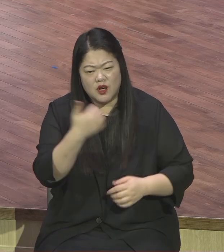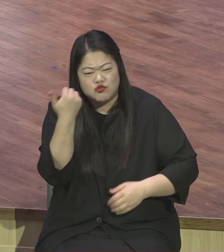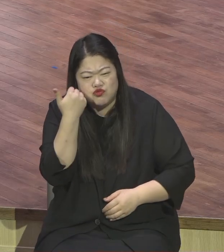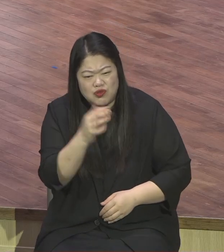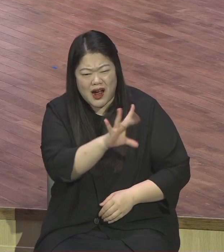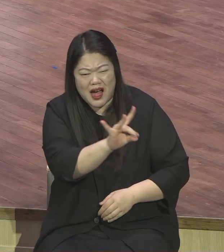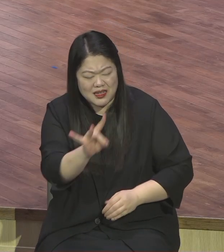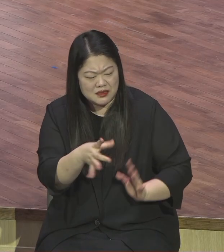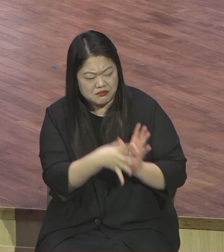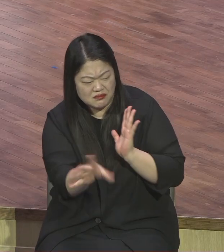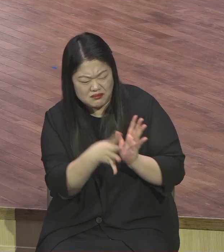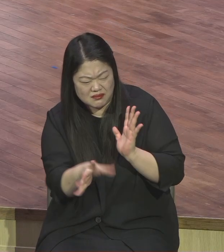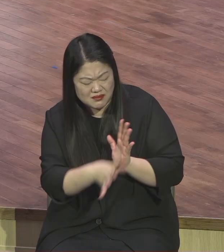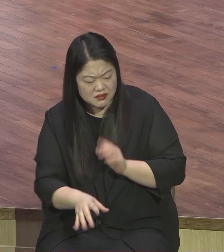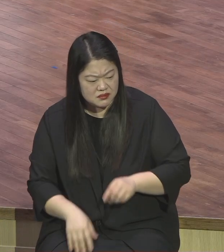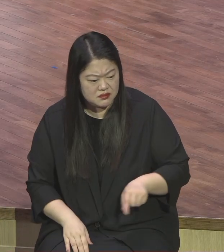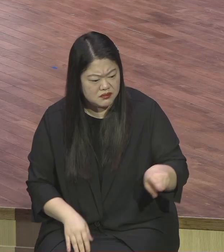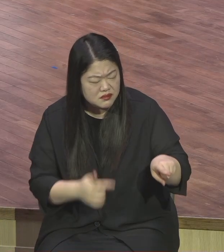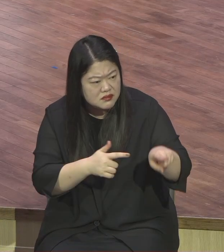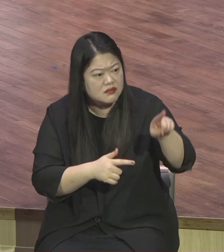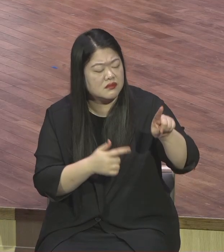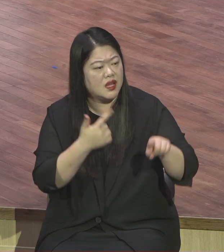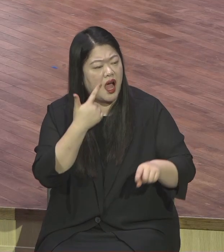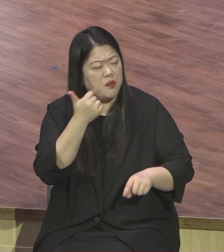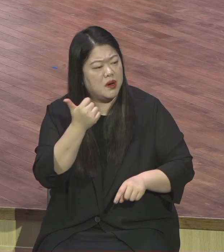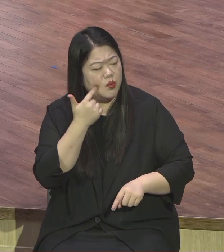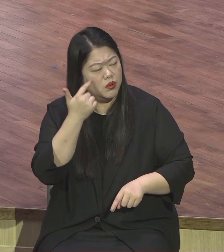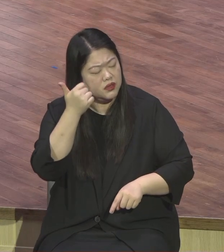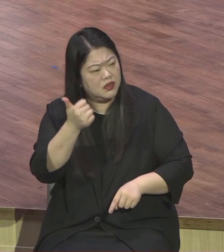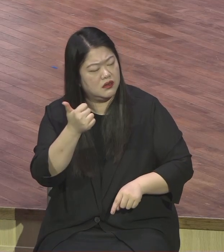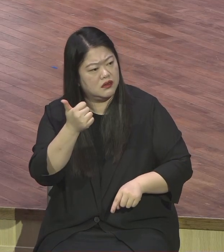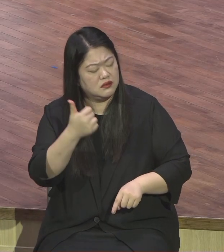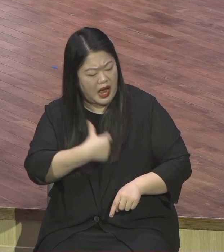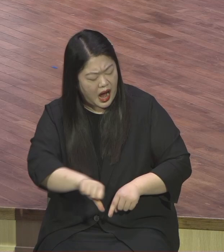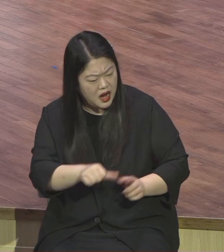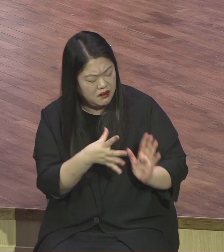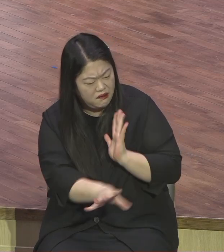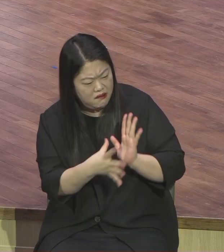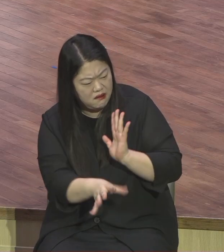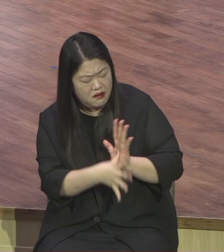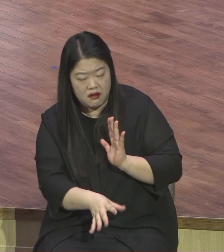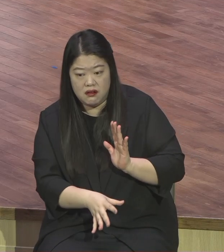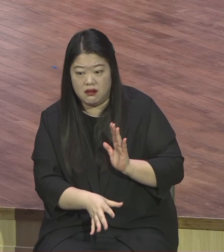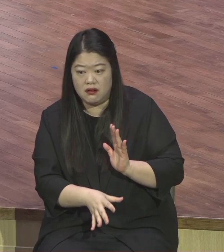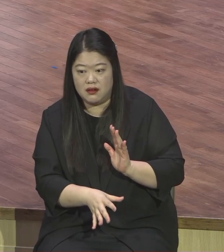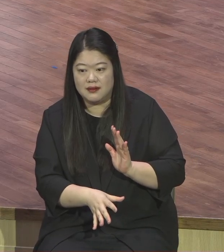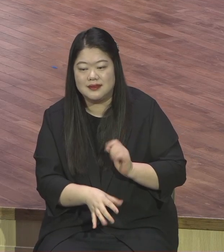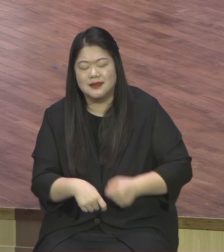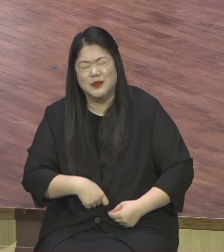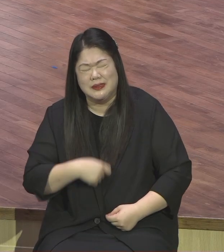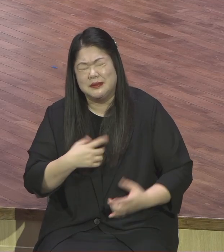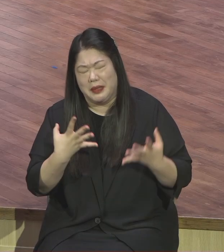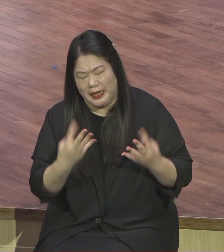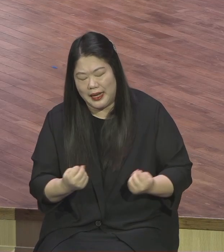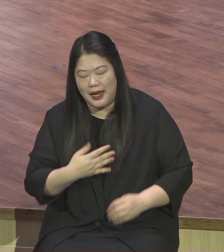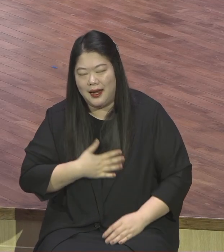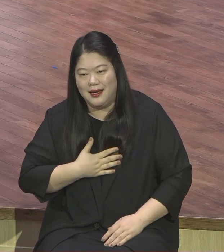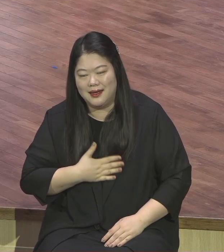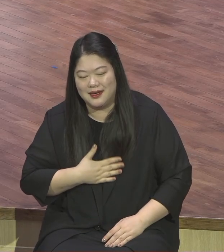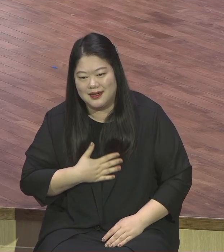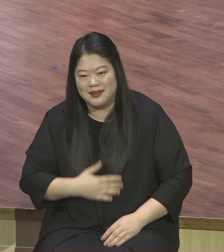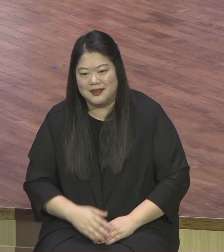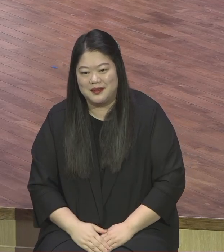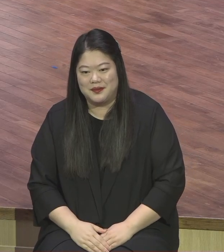자녀가 목사 되기 싫다, 아버지 사는 목회하는 보니까 너무 힘들어 보이고